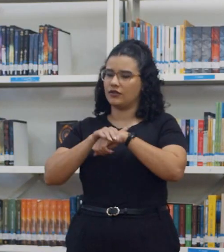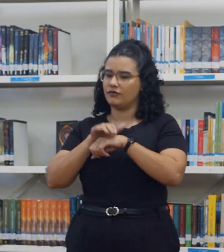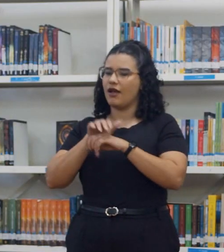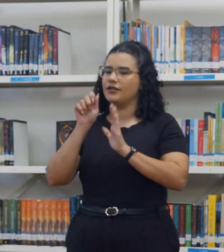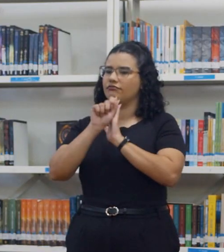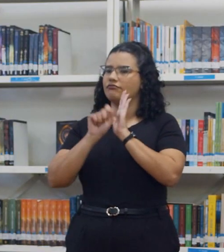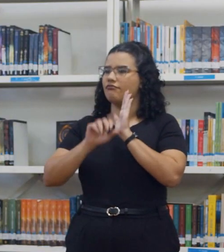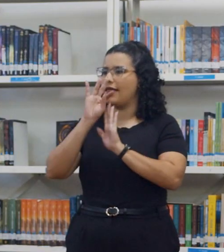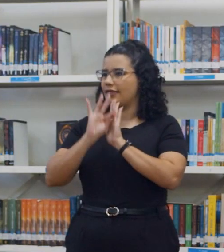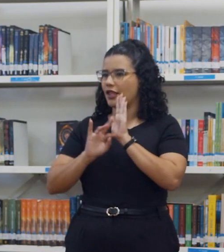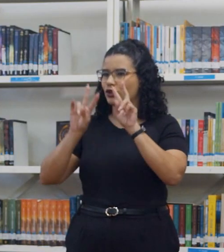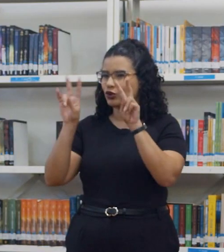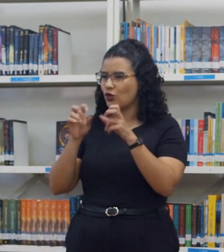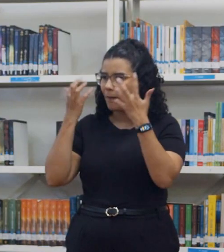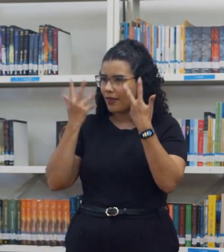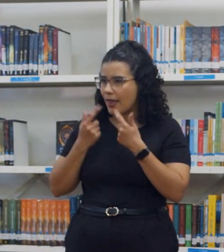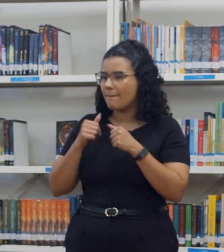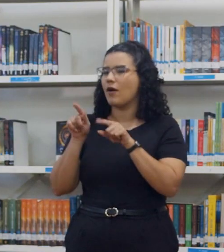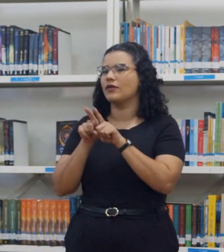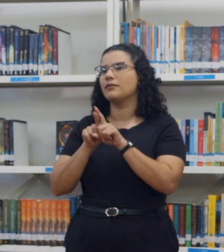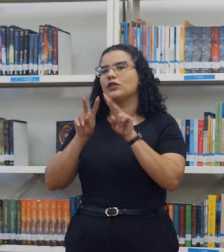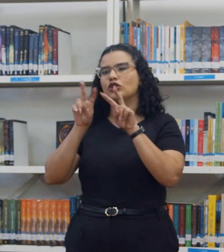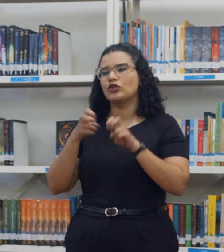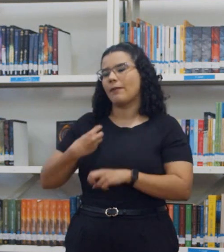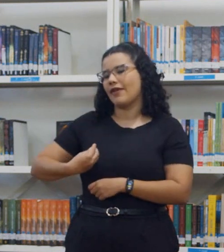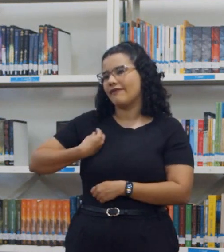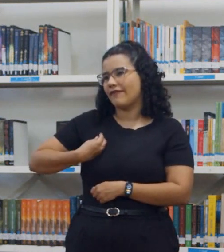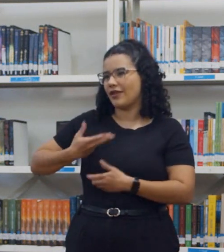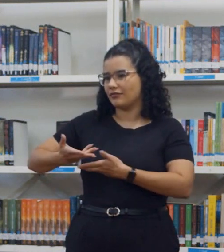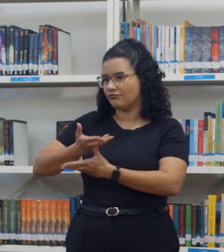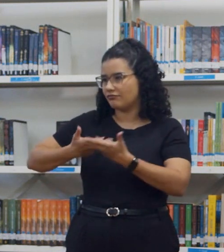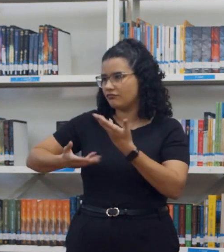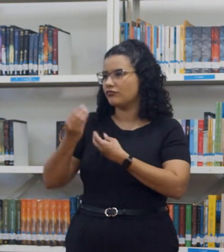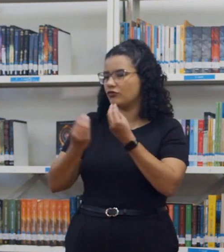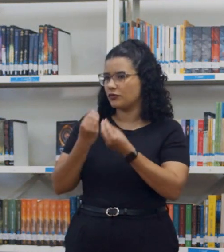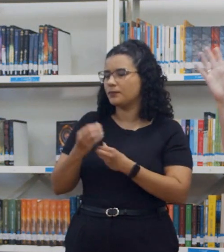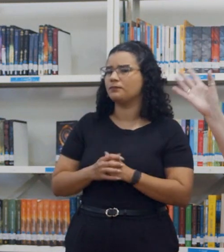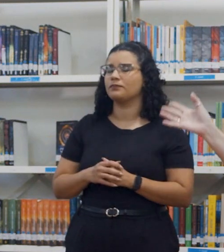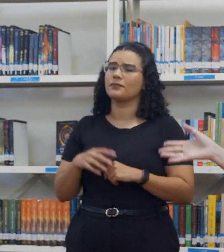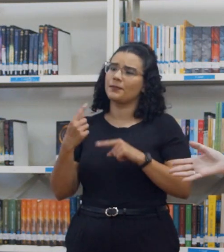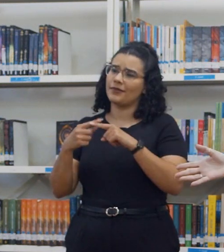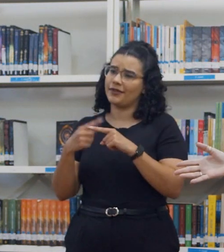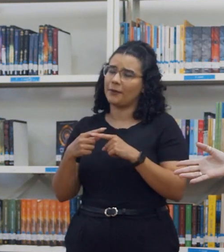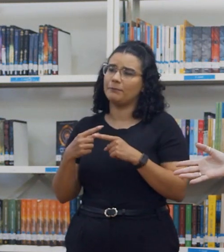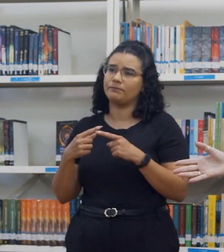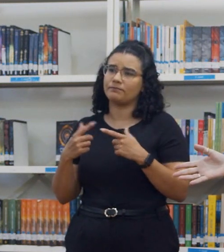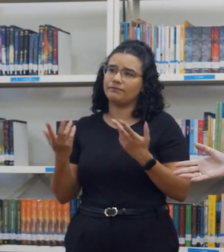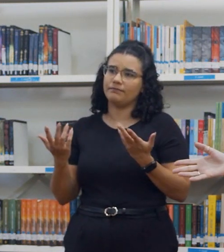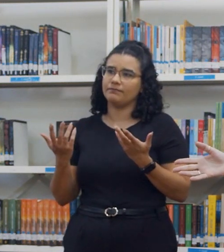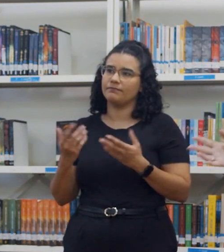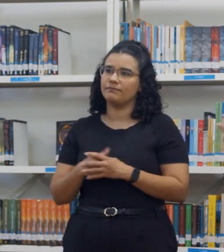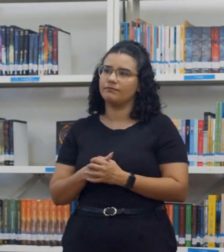os animais e que você vai falar sobre a convivência, o que exatamente... Porque a gente não pode contar